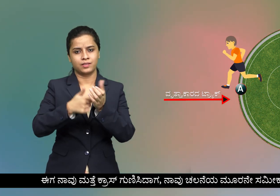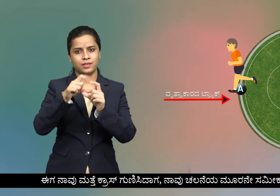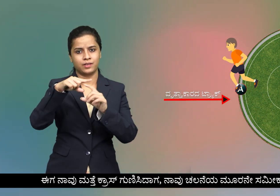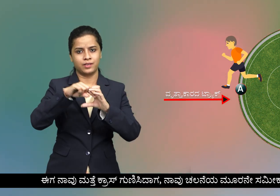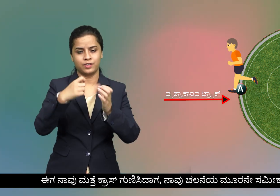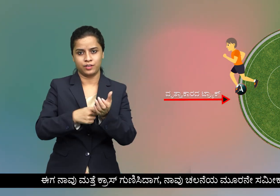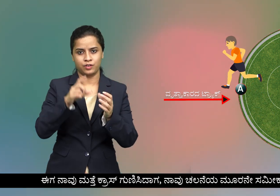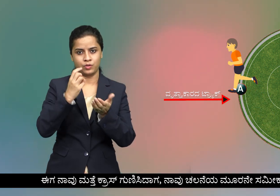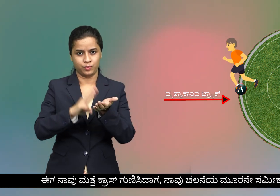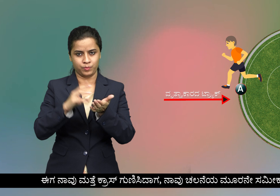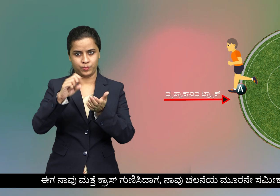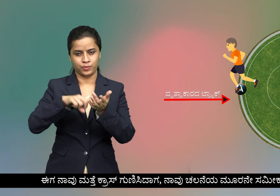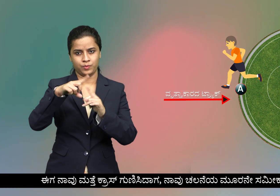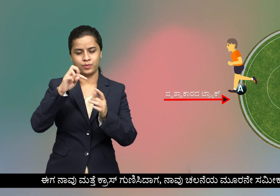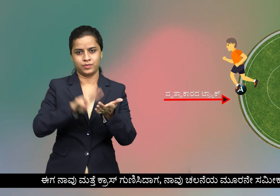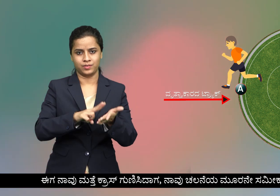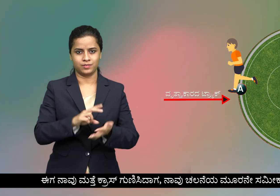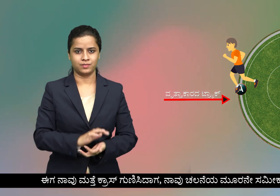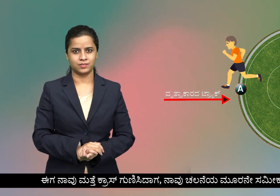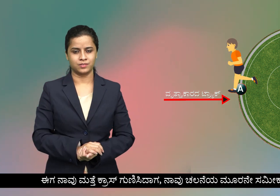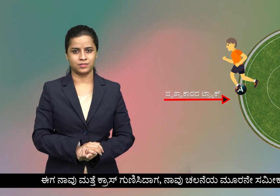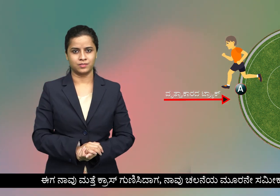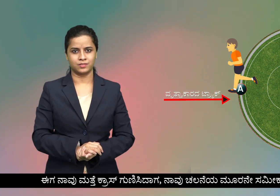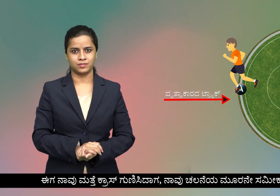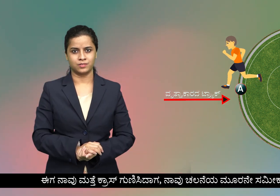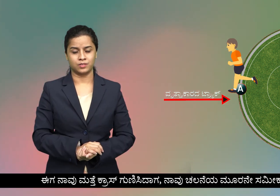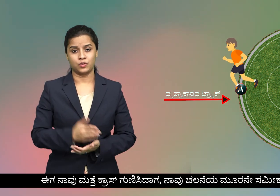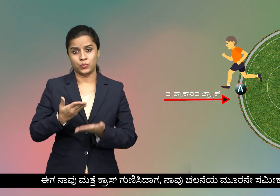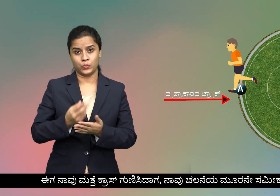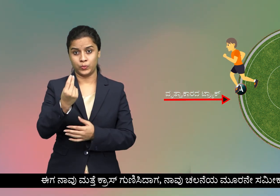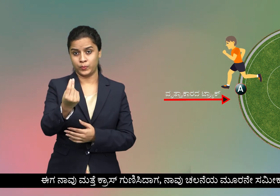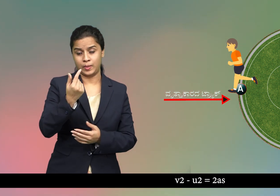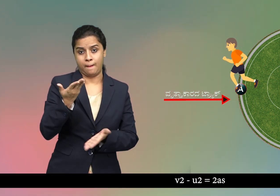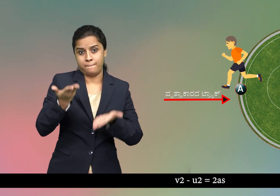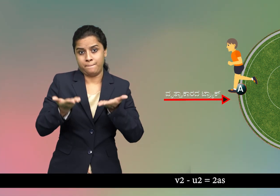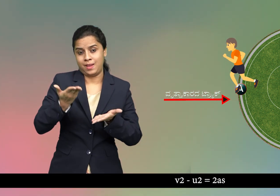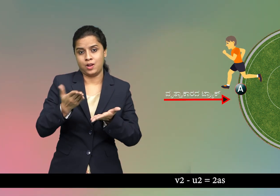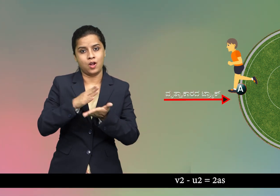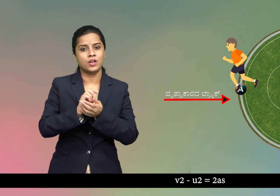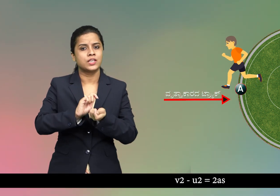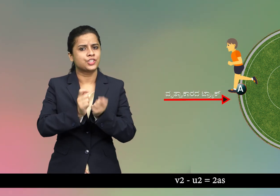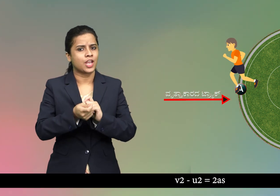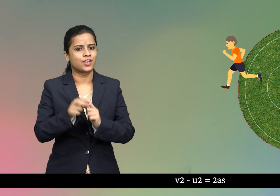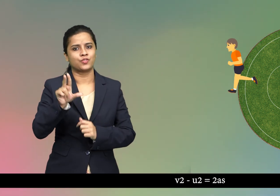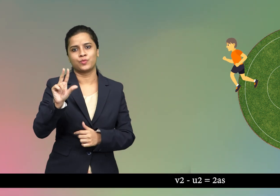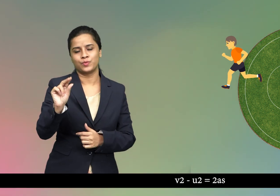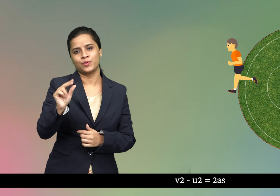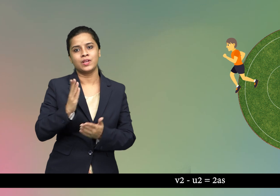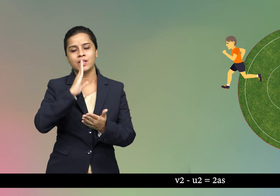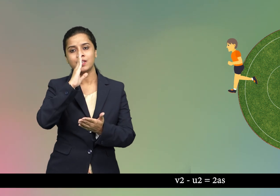ಮತ್ತೆ ಕ್ರಾಸ್ ಗುಣಿಸಿದಾಗ ನಾವು ಚಲನೆಯ ಮೂರನೇ ಸಮೀಕರಣವನ್ನು ಪಡೆಯುತ್ತೇವೆ ವಿ ಸ್ಕ್ವೇರ್ ಮೈನಸ್ ಯು ಸ್ಕ್ವೇರ್ ಈಸ್